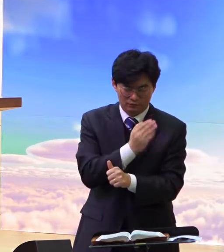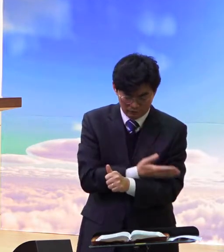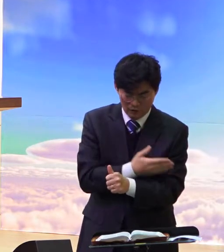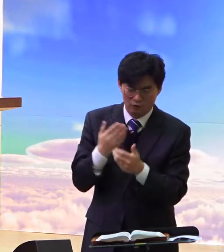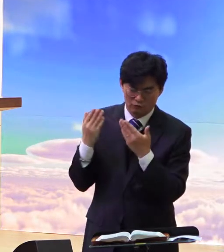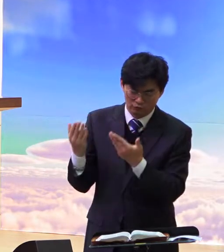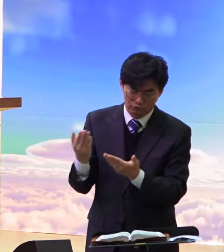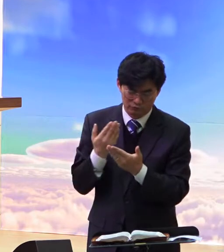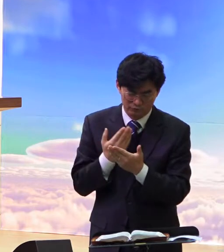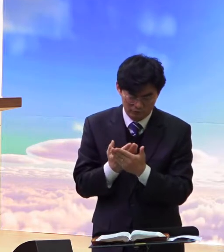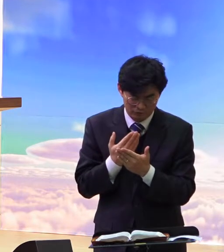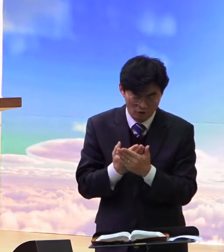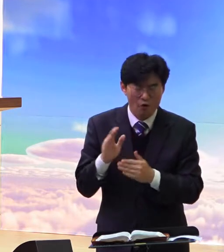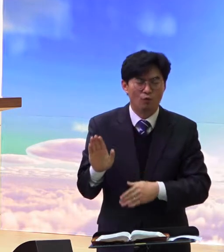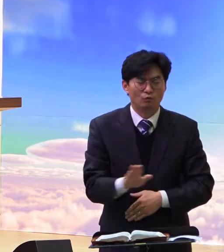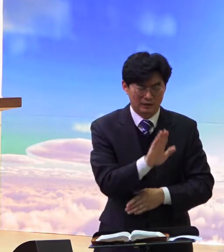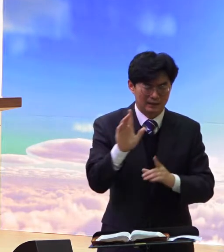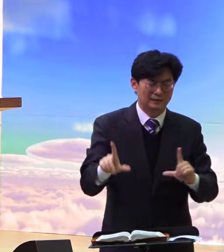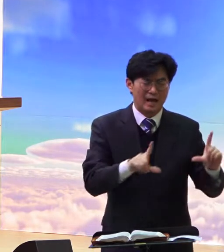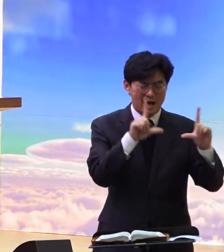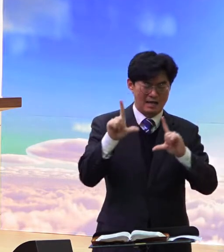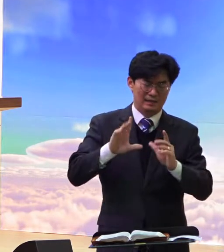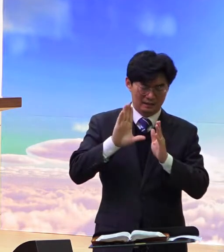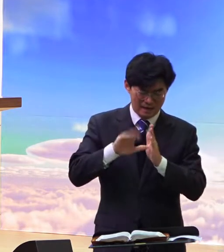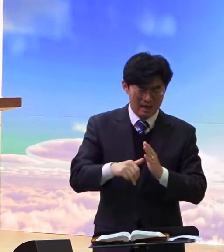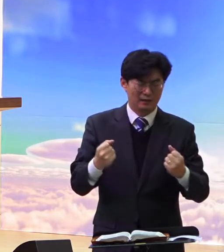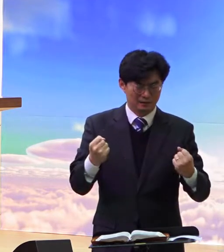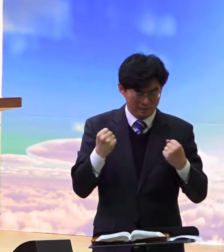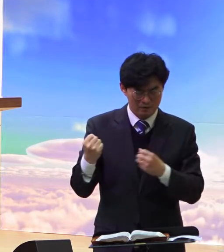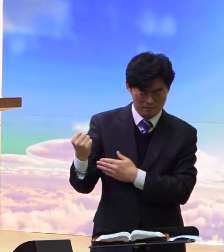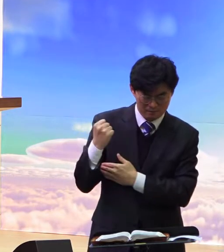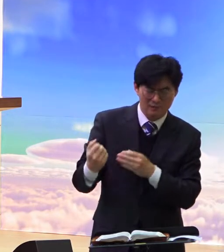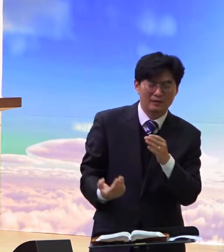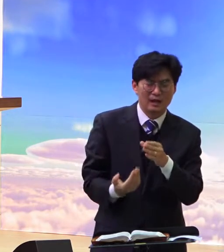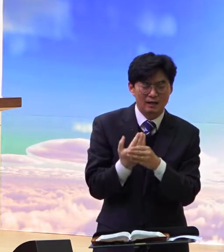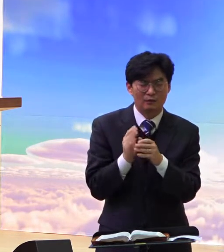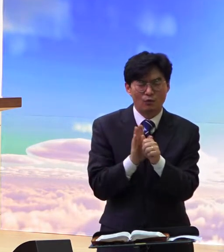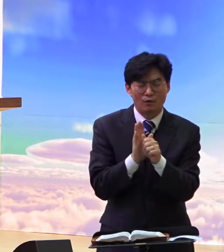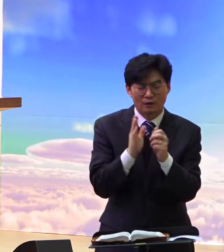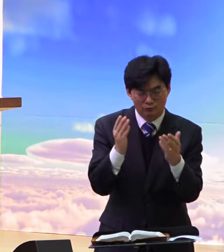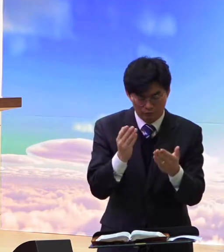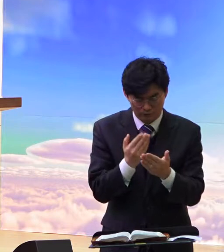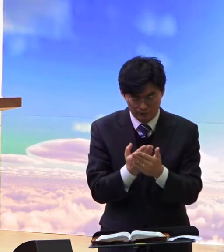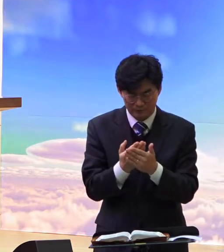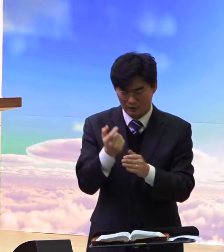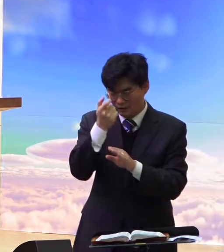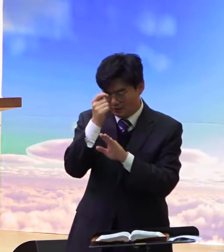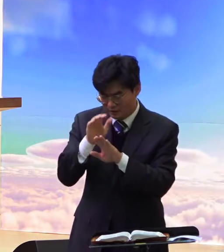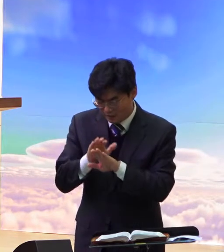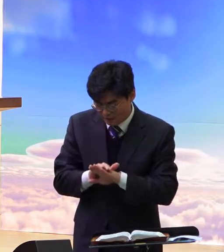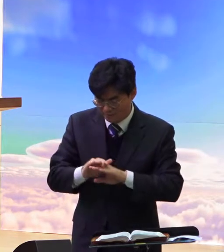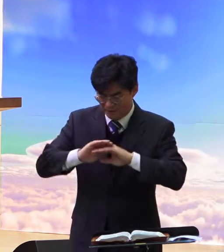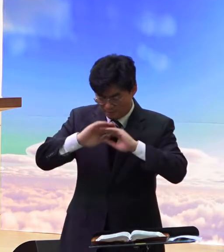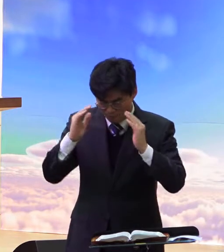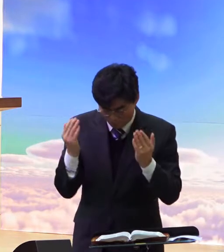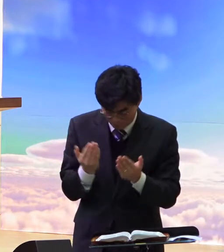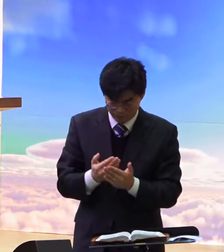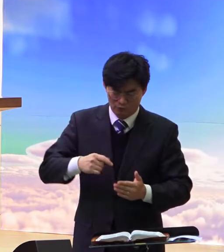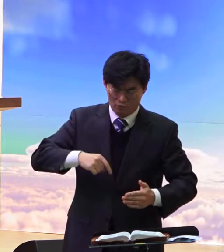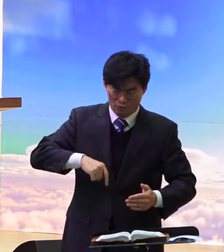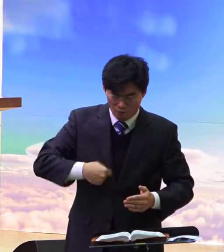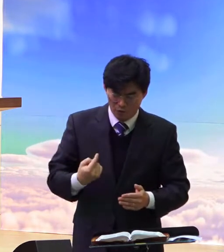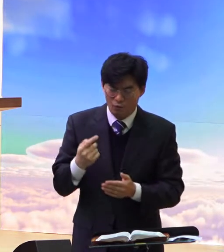삶의 메시지가 되게 하여 주시옵소서. 예배가 시작되었습니다. 마칠 때까지 주님 홀로 영원마다